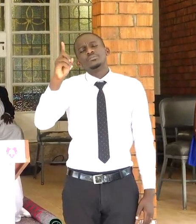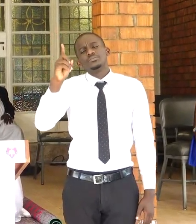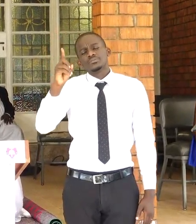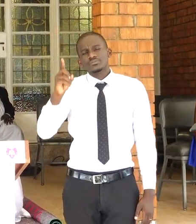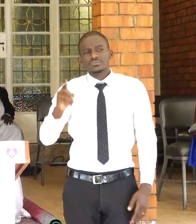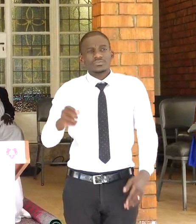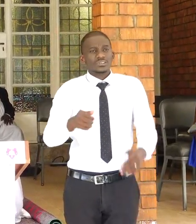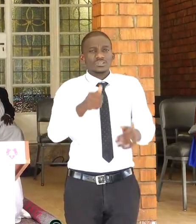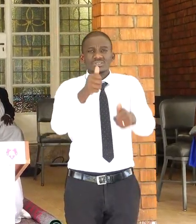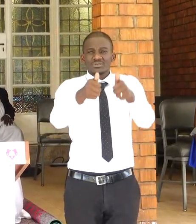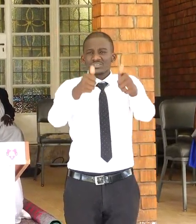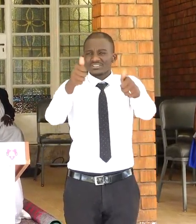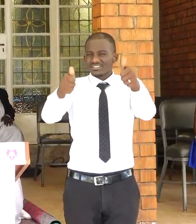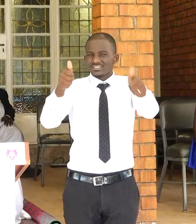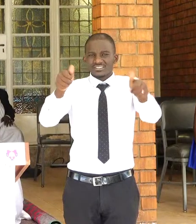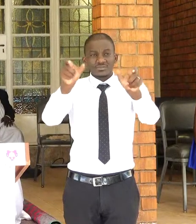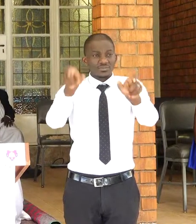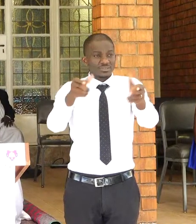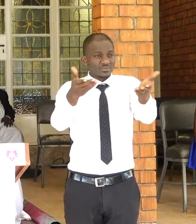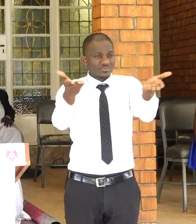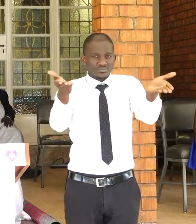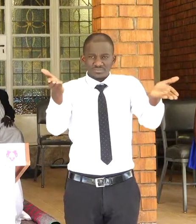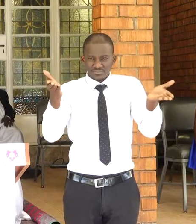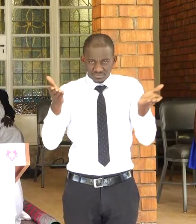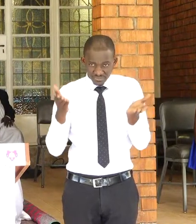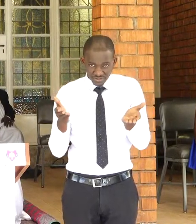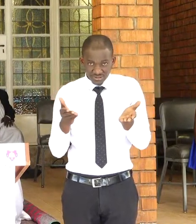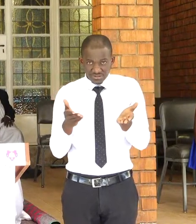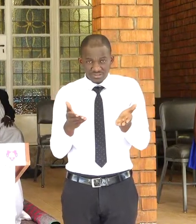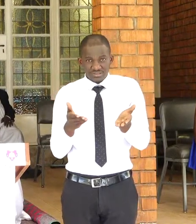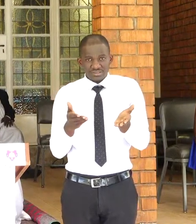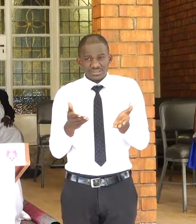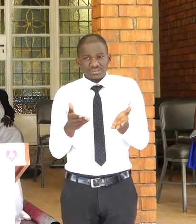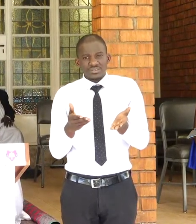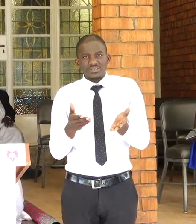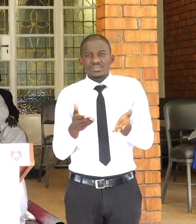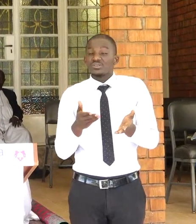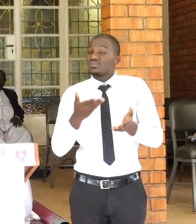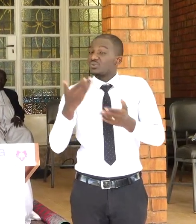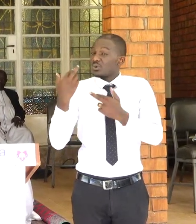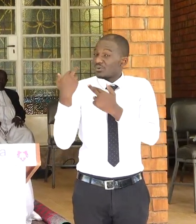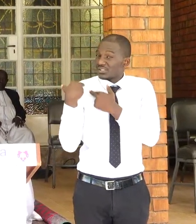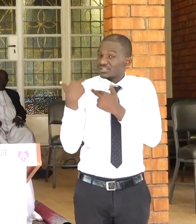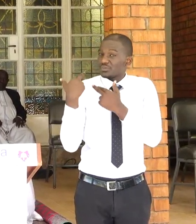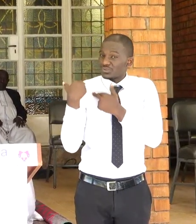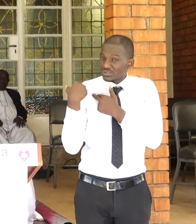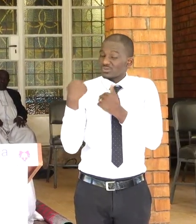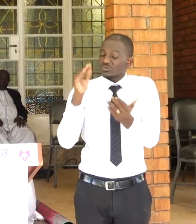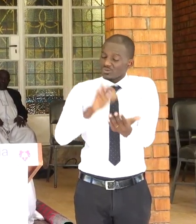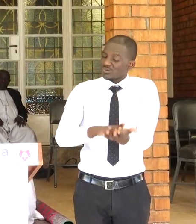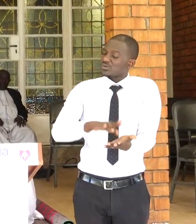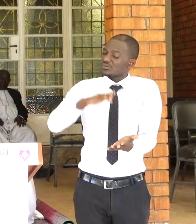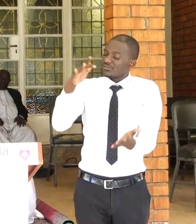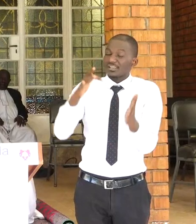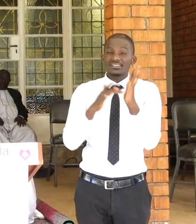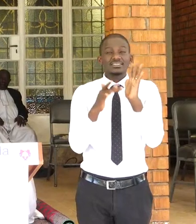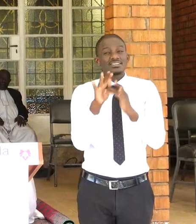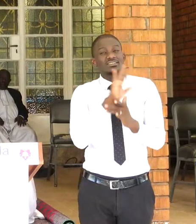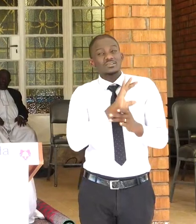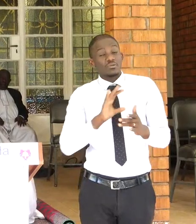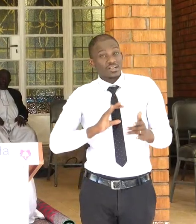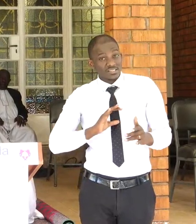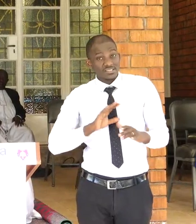kale buli seche nomu woli yao olinoru kusa obabu funanyisi wa ugulumiza Yesu awo